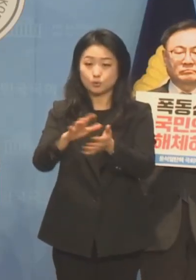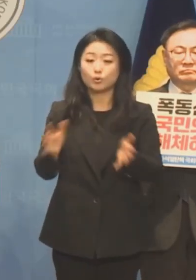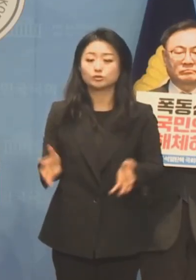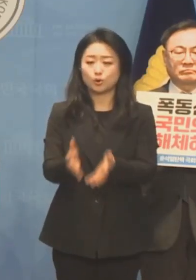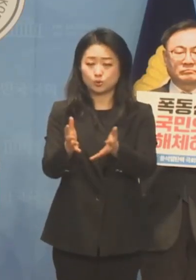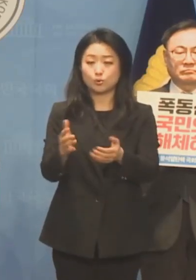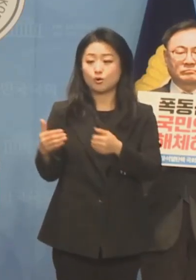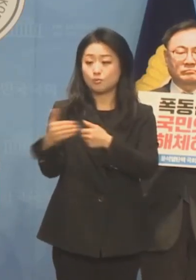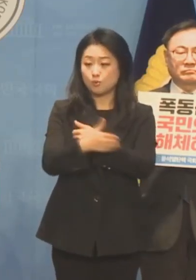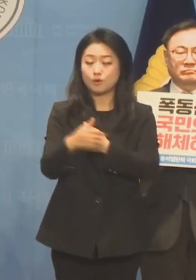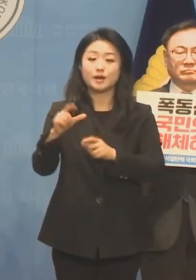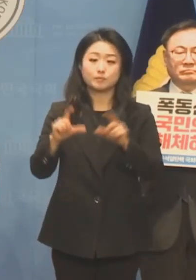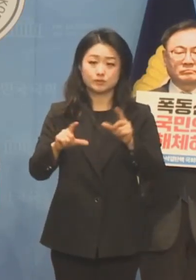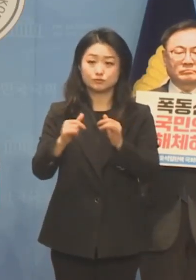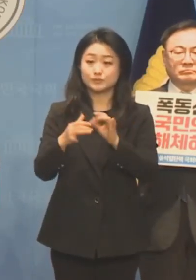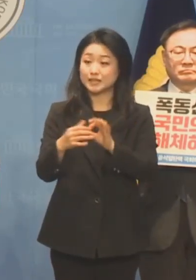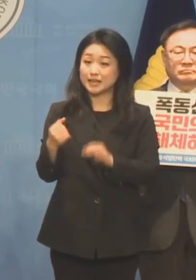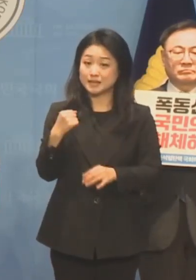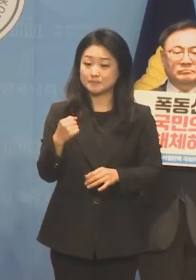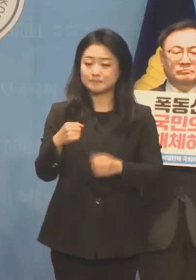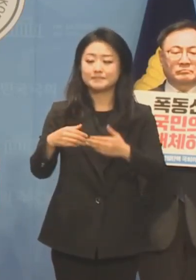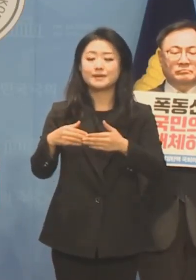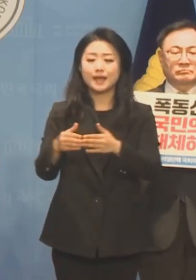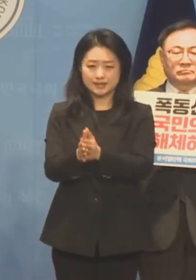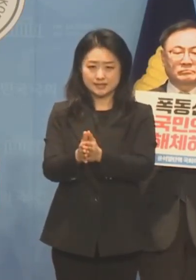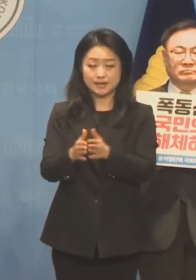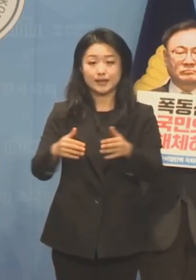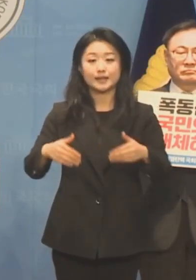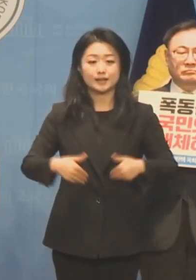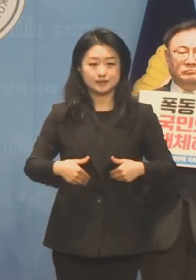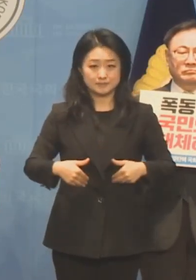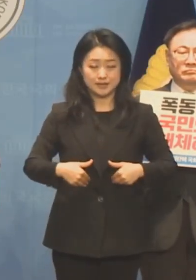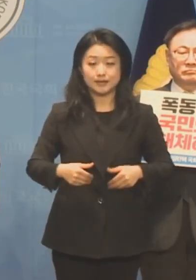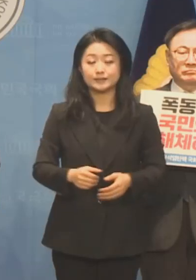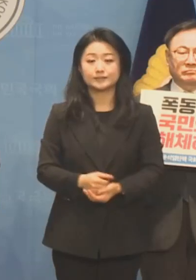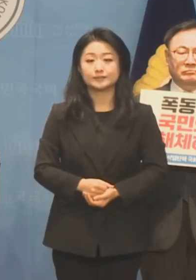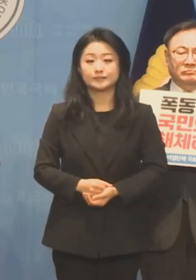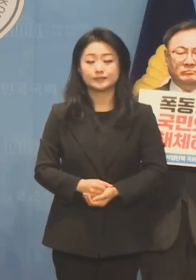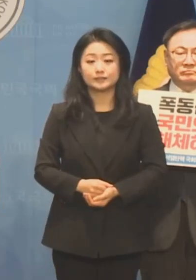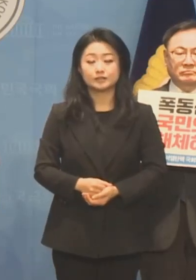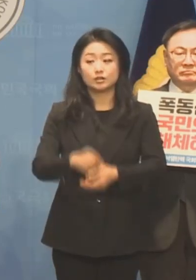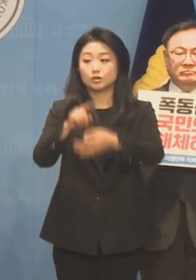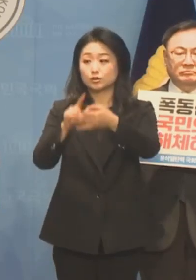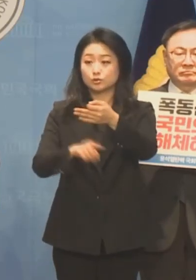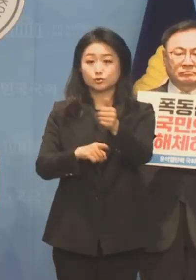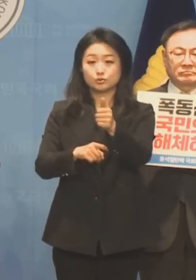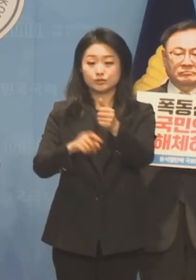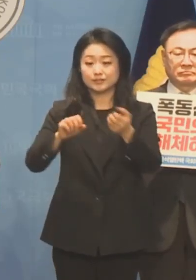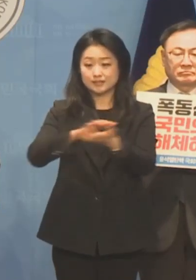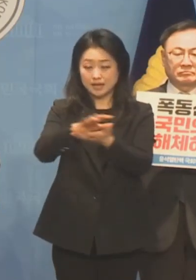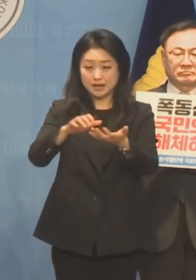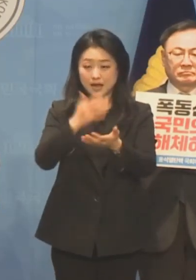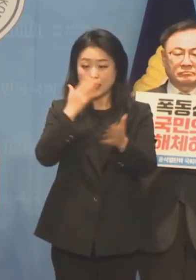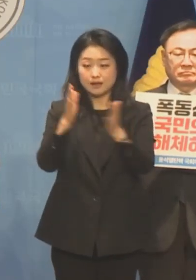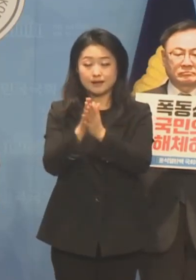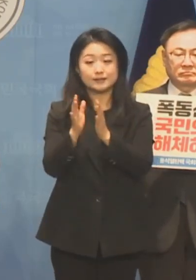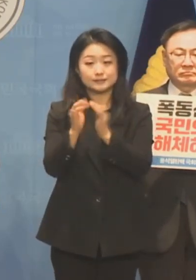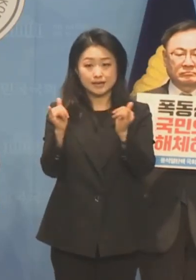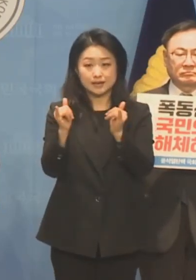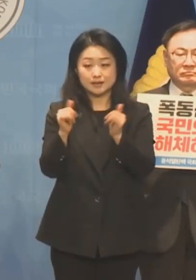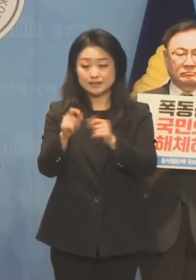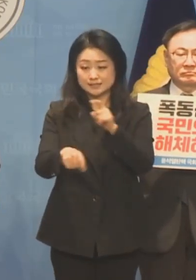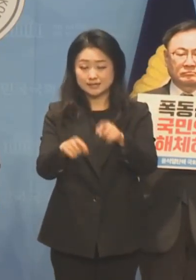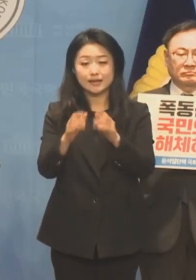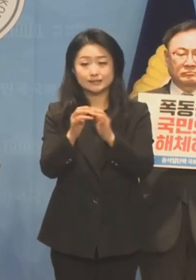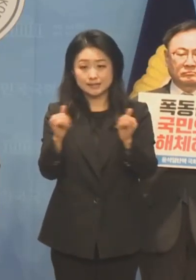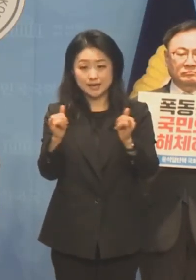선동하고 엄호하는 국민의힘은 해체가 답입니다. 윤석열과 내란을 모의한 자, 내란을 시행한